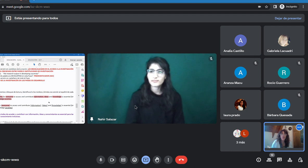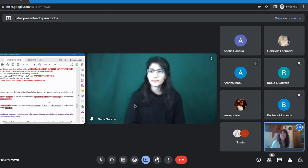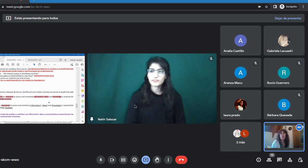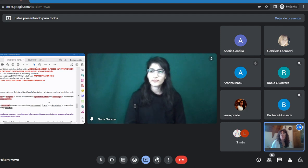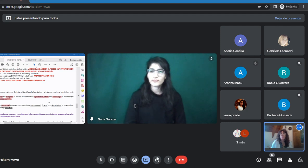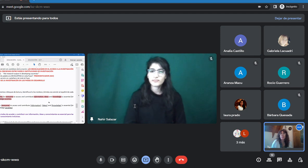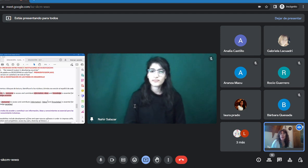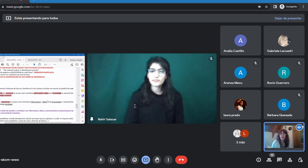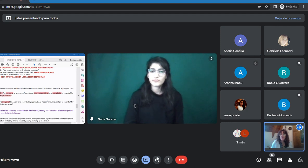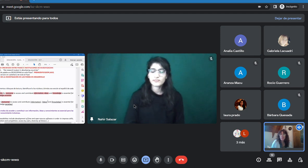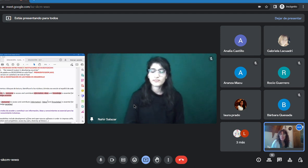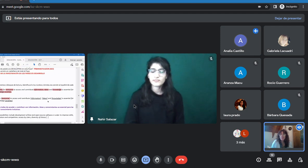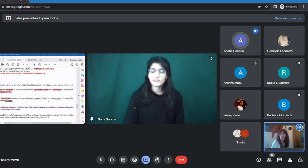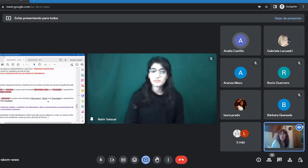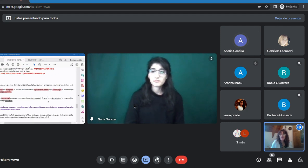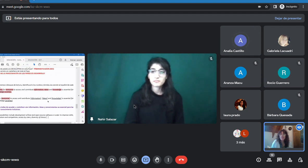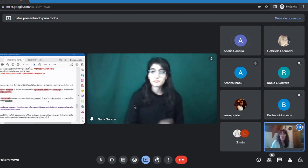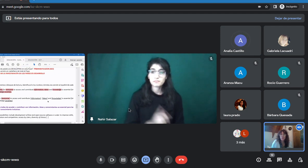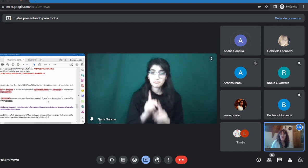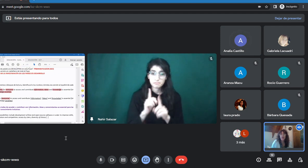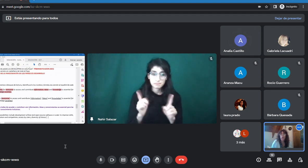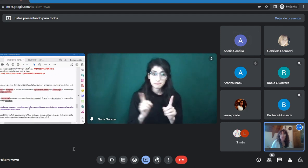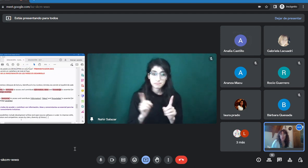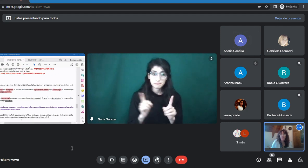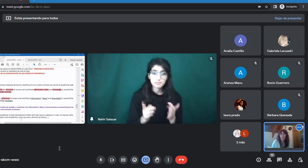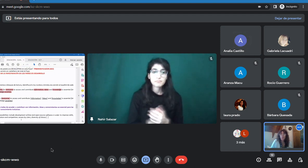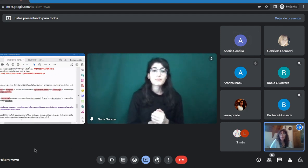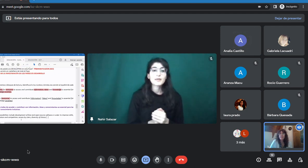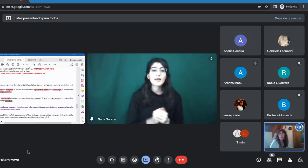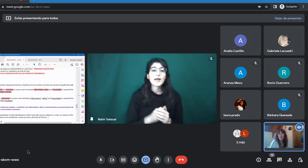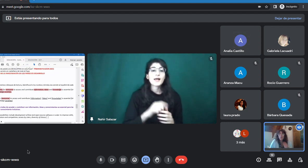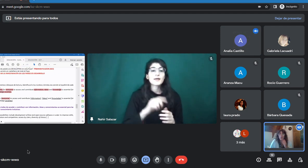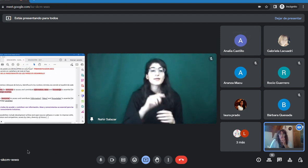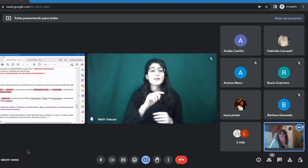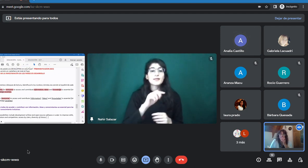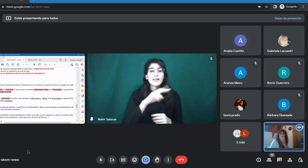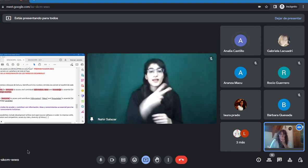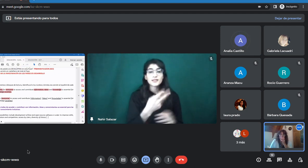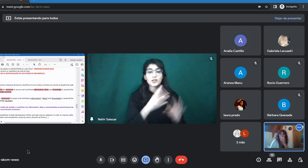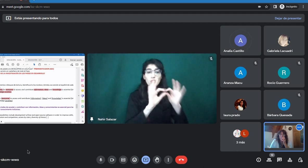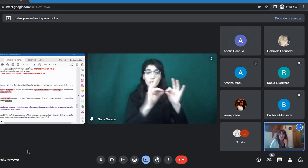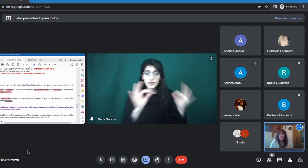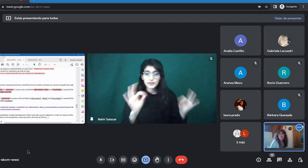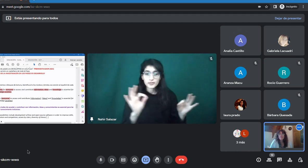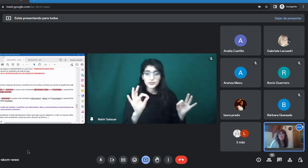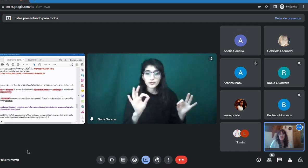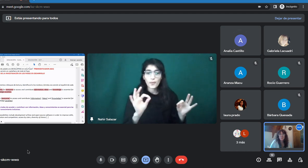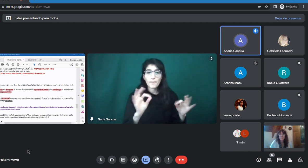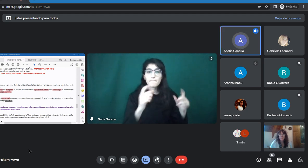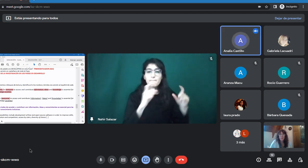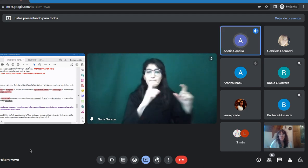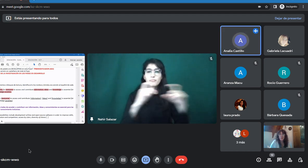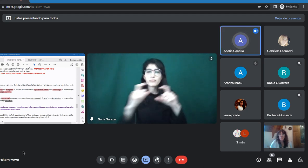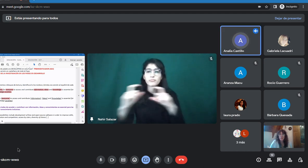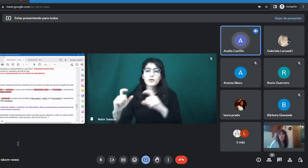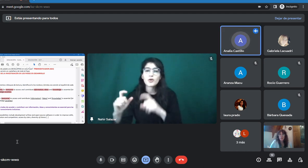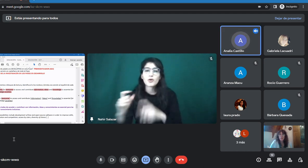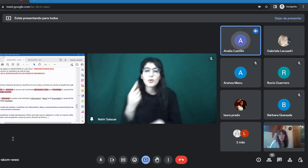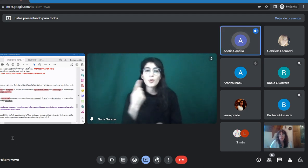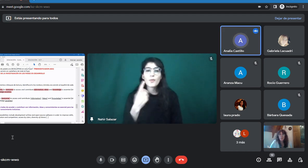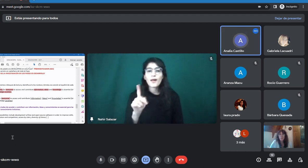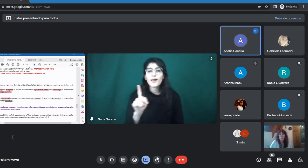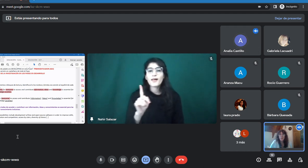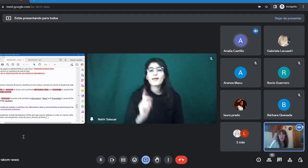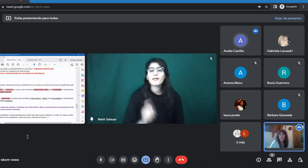¿No? Bien, pasamos a la segunda. ¿Cuáles serían los bloques? These